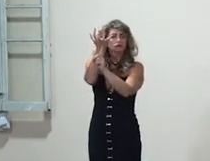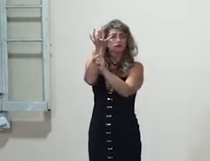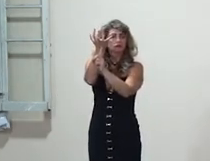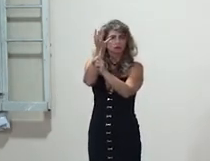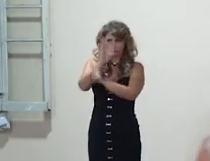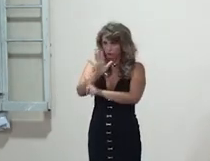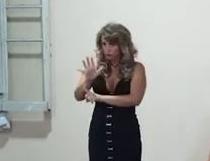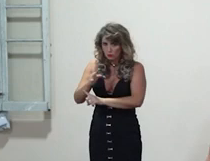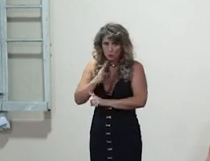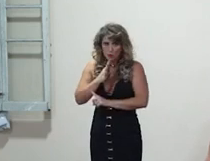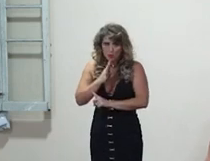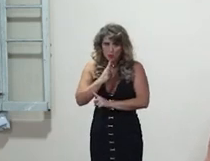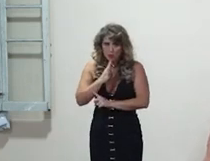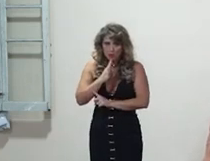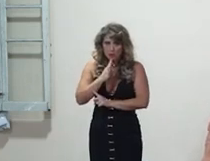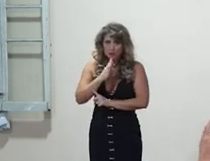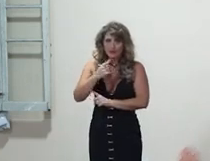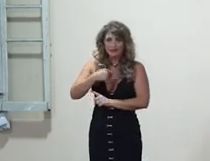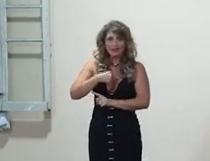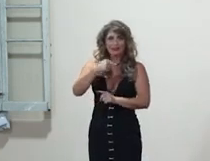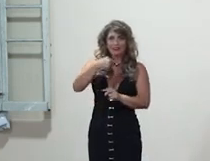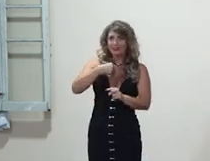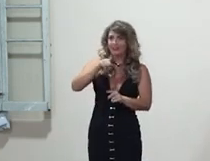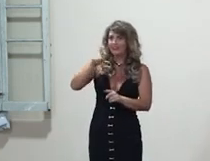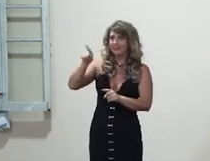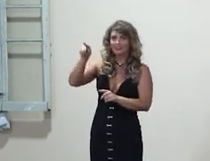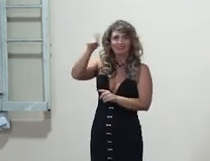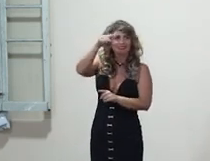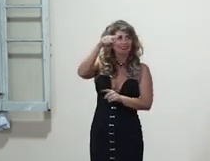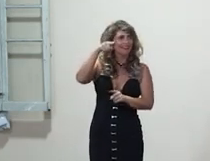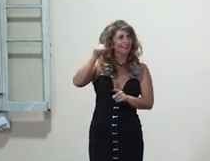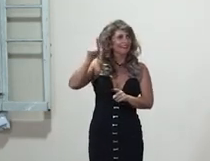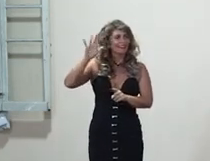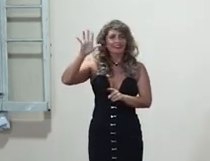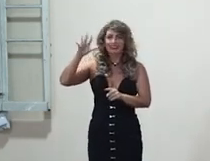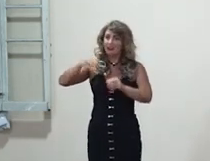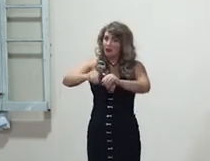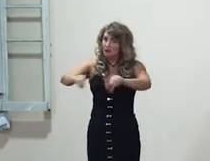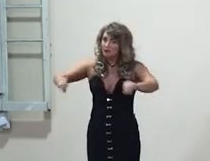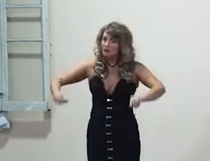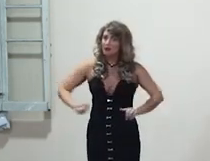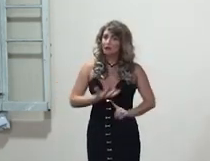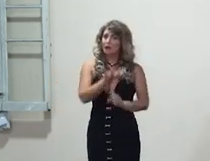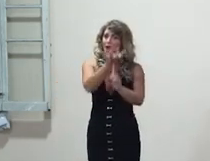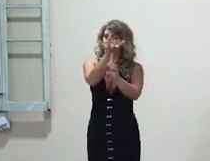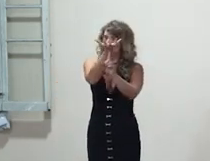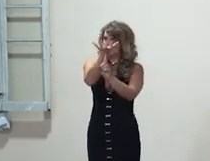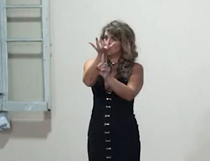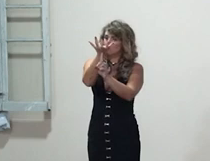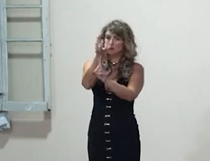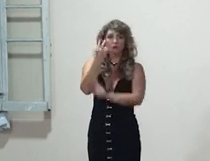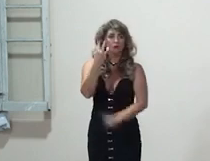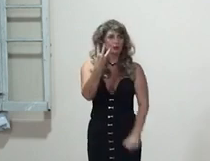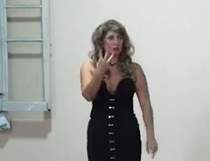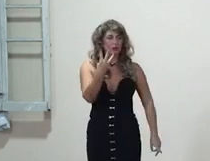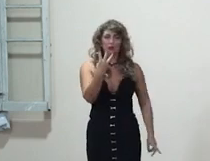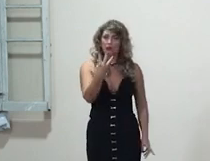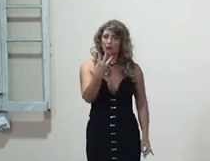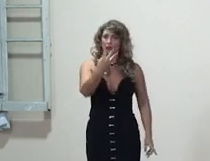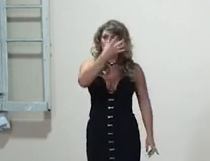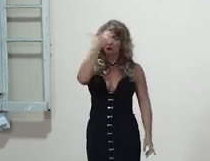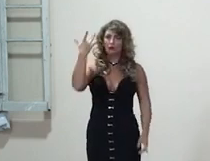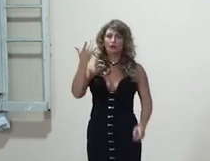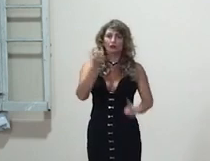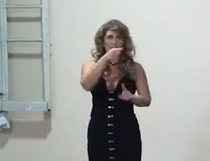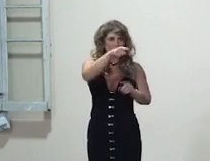Conhecem alguém? Eu. Você? Você e você. Três. Você plantou